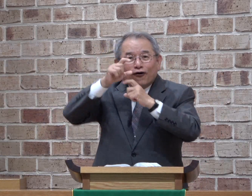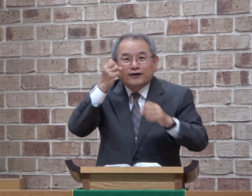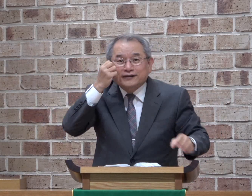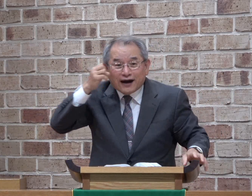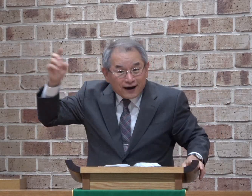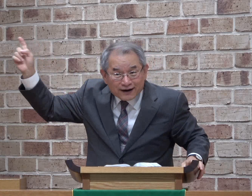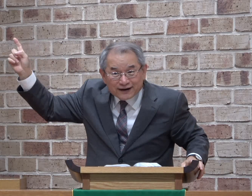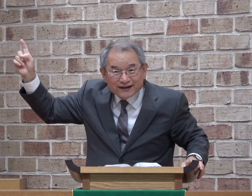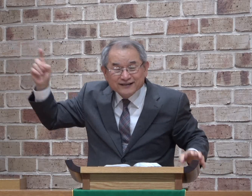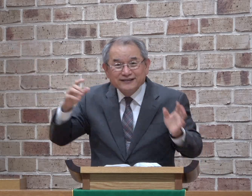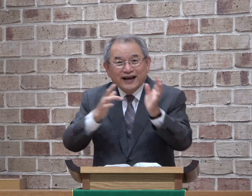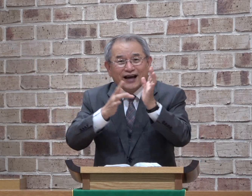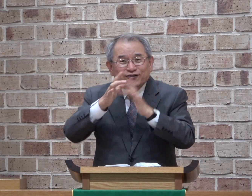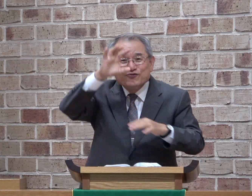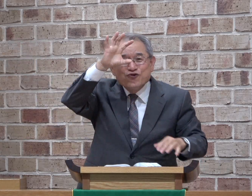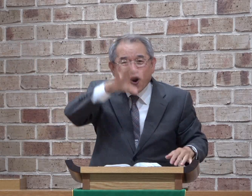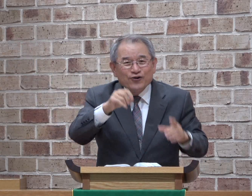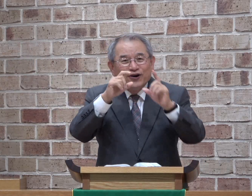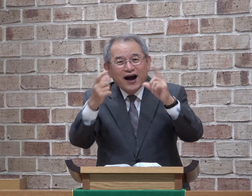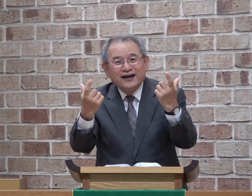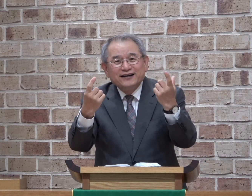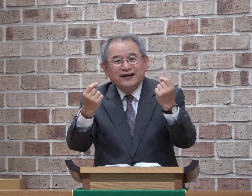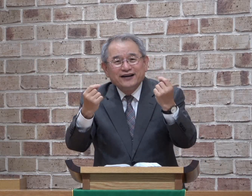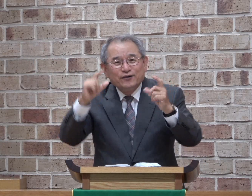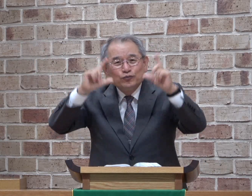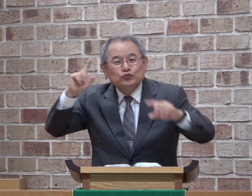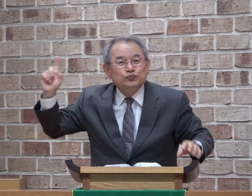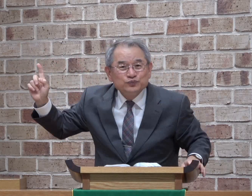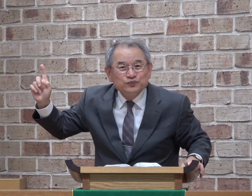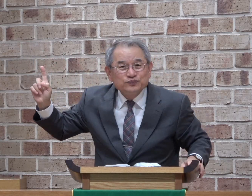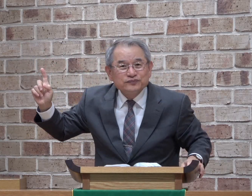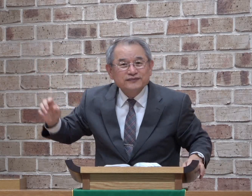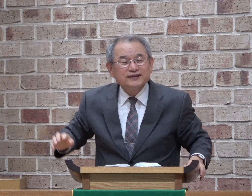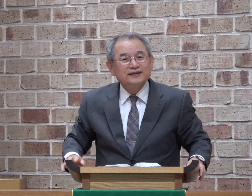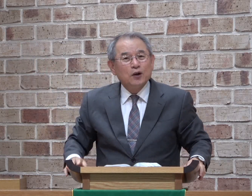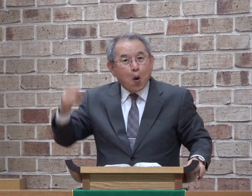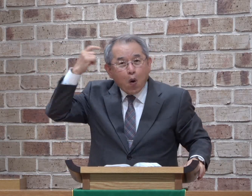말씀이 참으로 냉담하십니다. 보통 때 예수님하고는 전혀 다른 말씀과 행동을 하십니다.